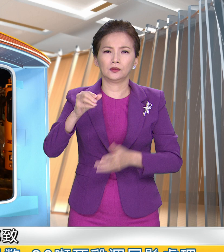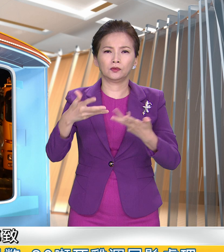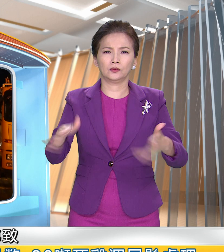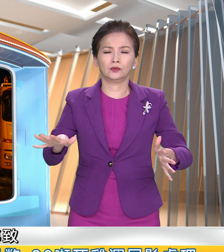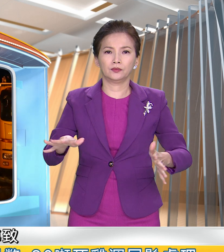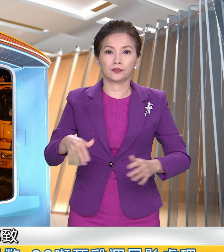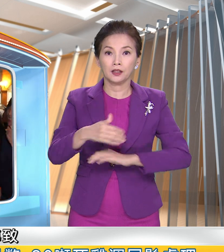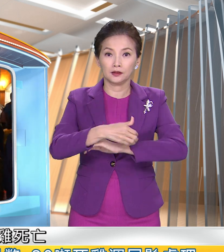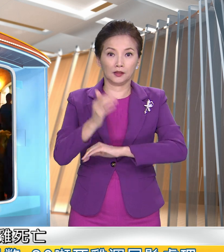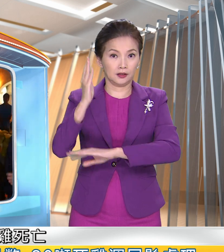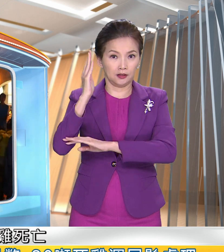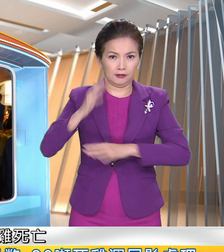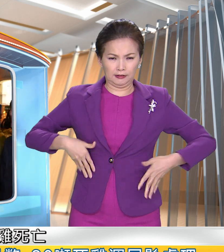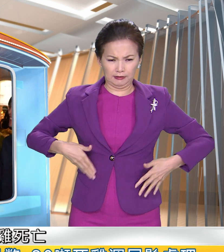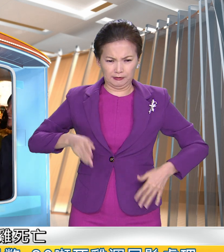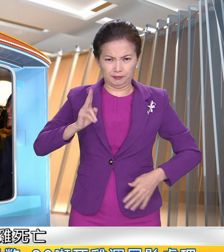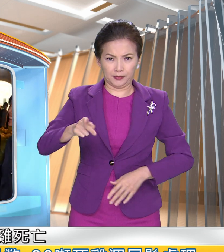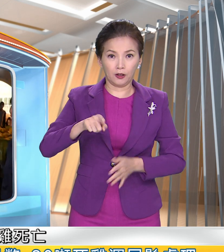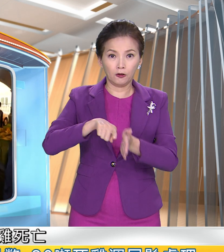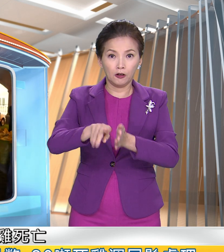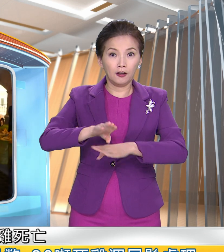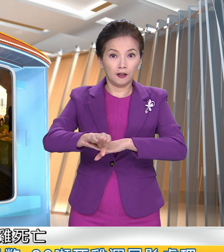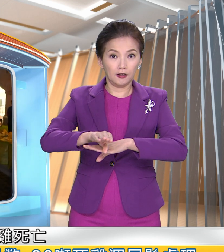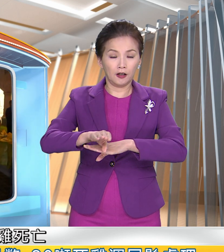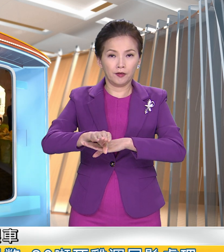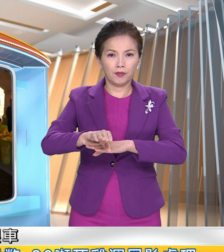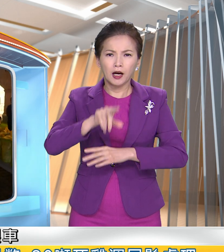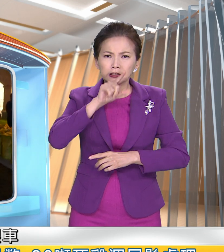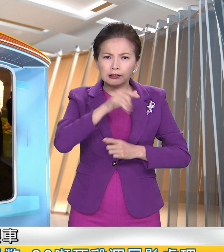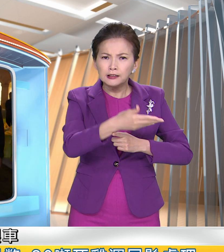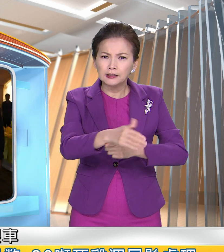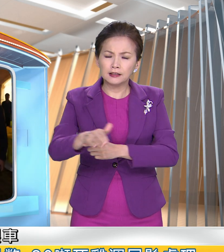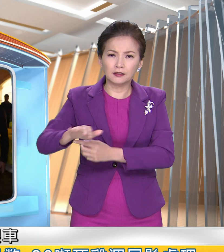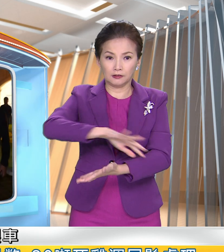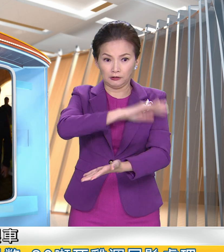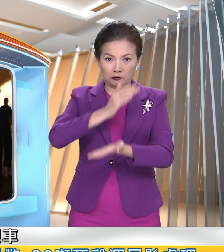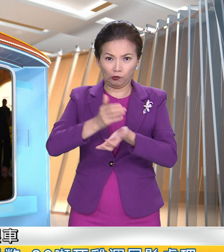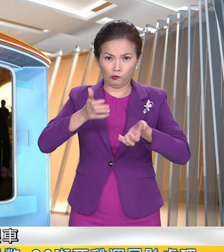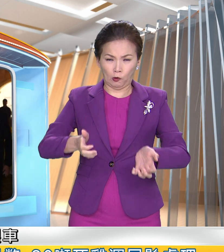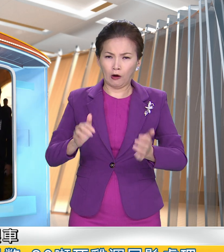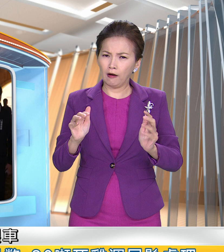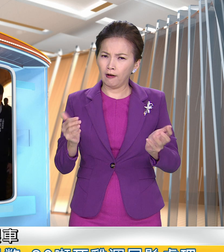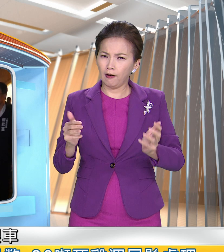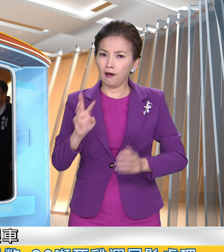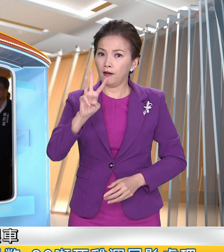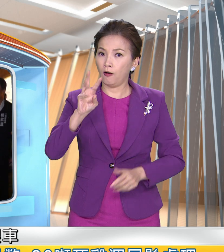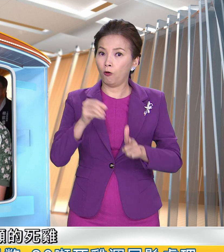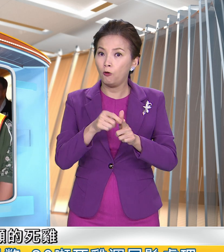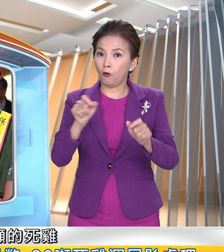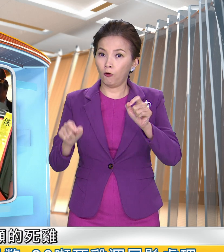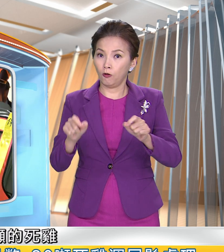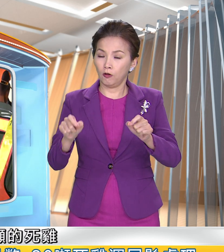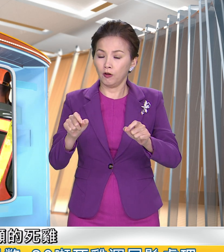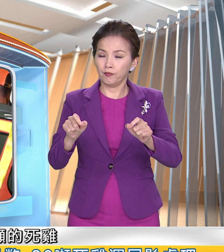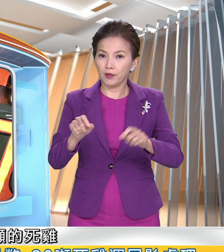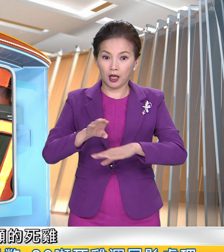养鸡场有20000多只鸡死亡。幸福紧急调派化具车，并且载走了大